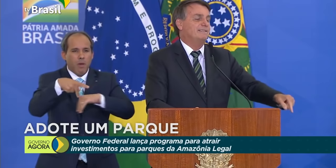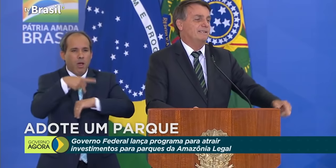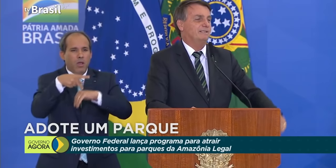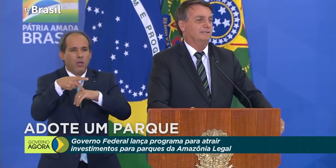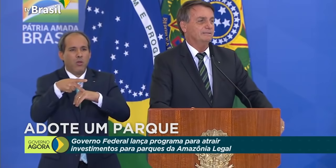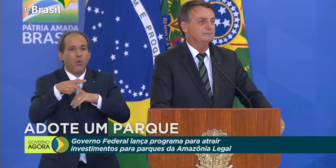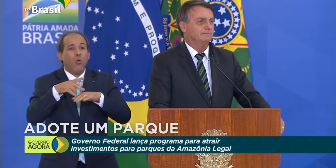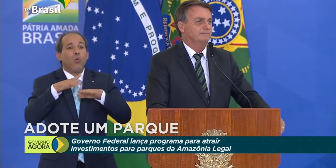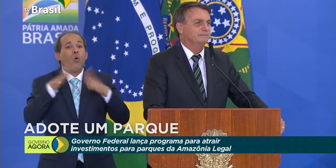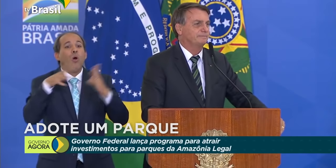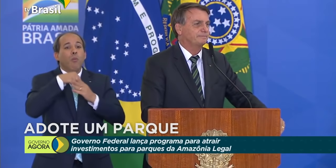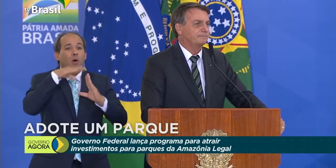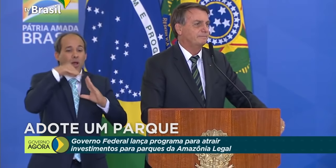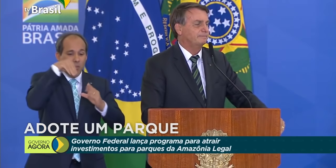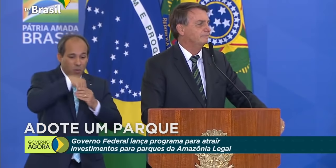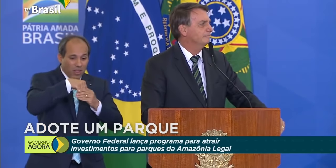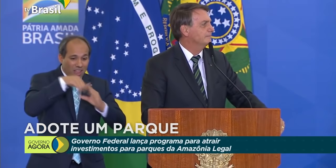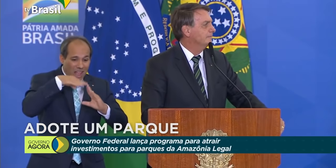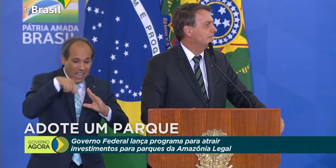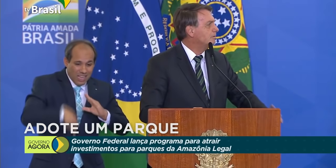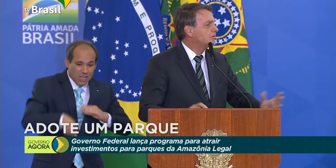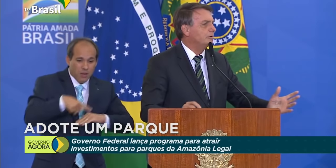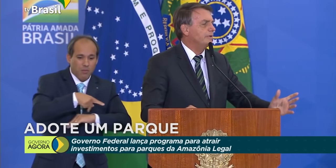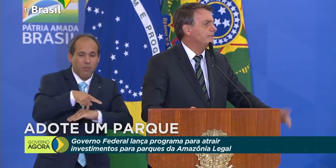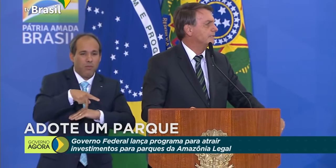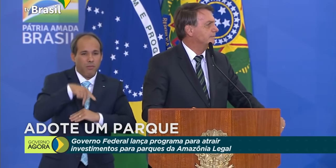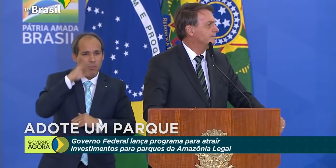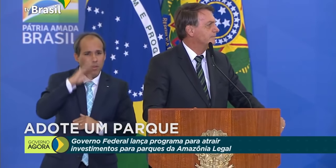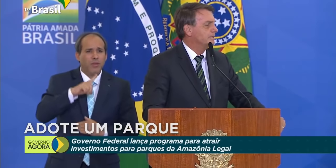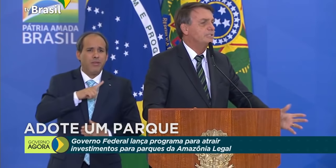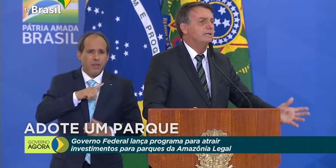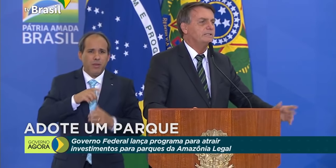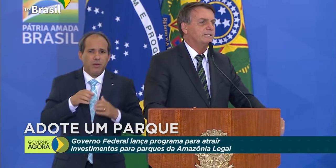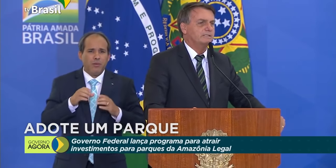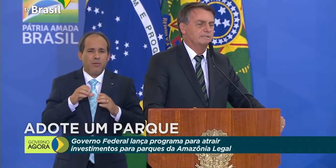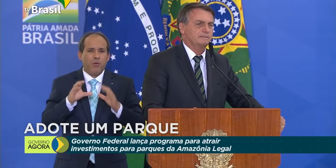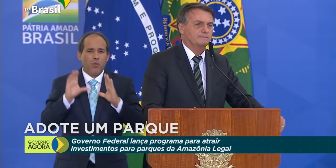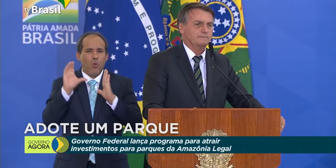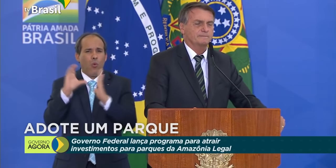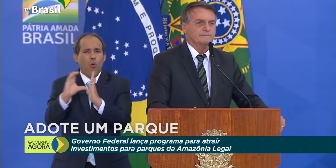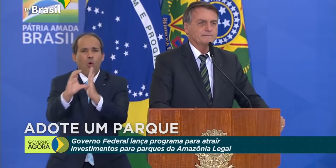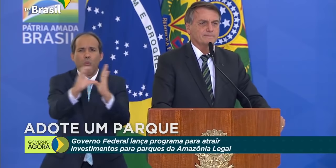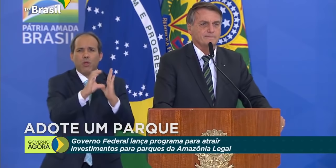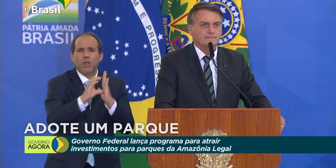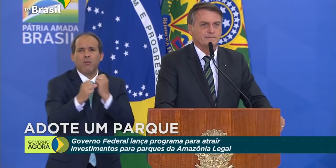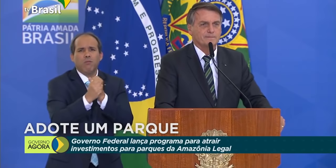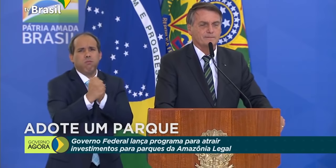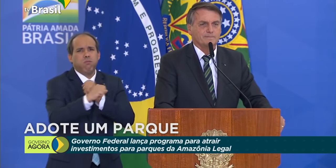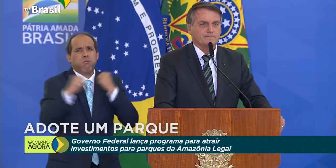tenha alguém deles aqui dentro nós temos colônias gigantescas